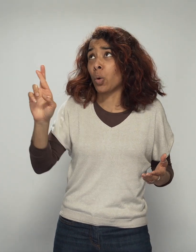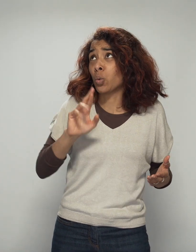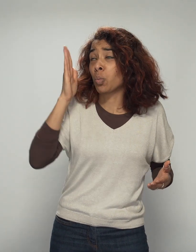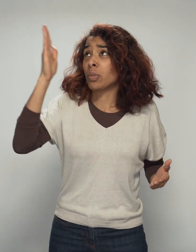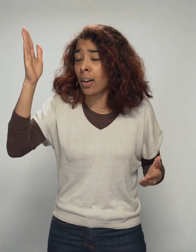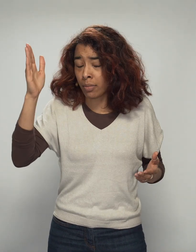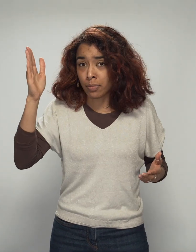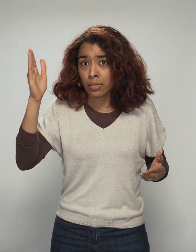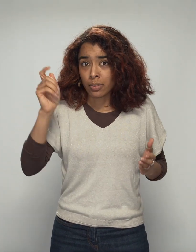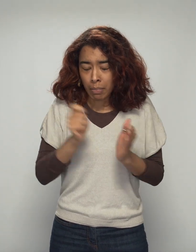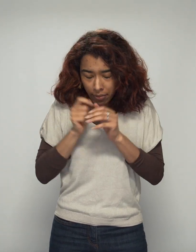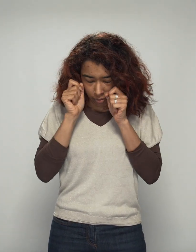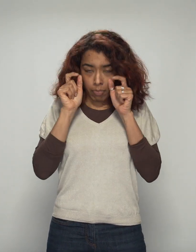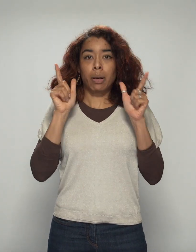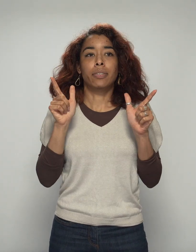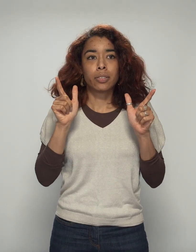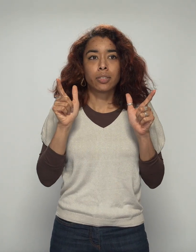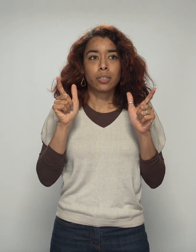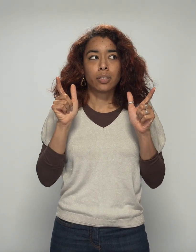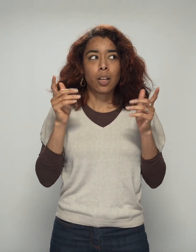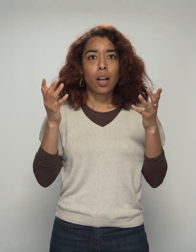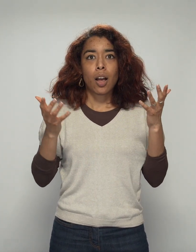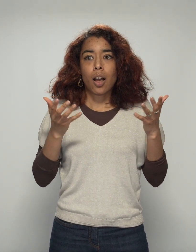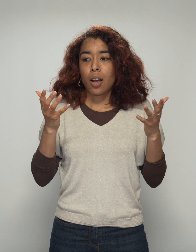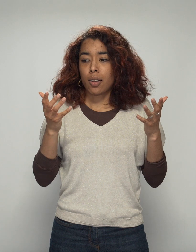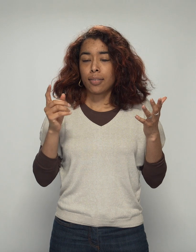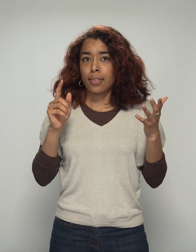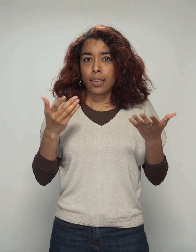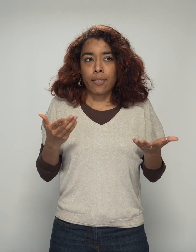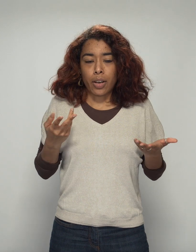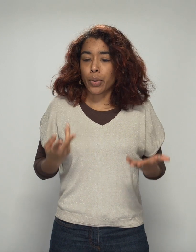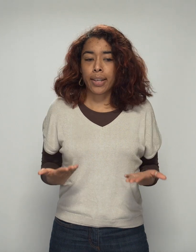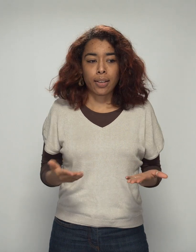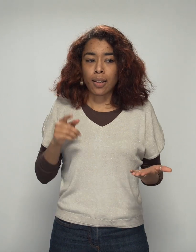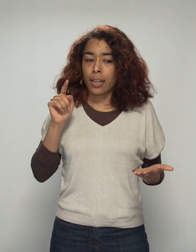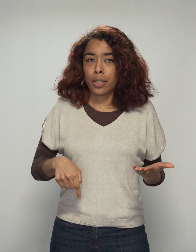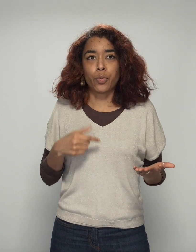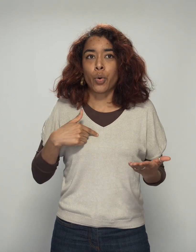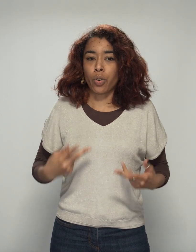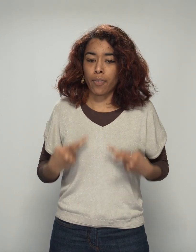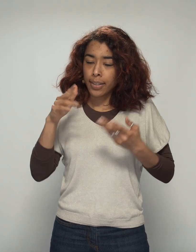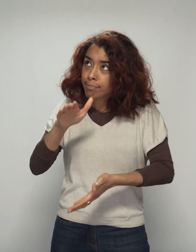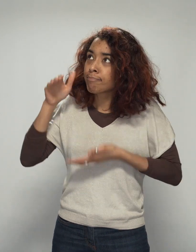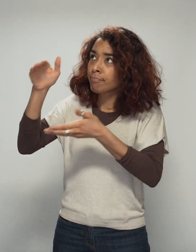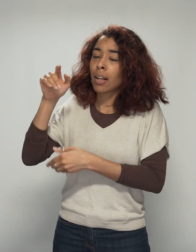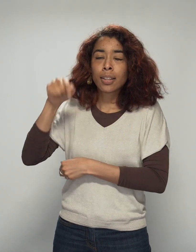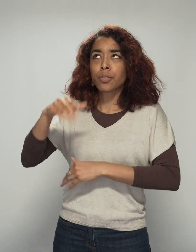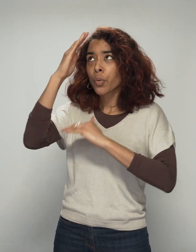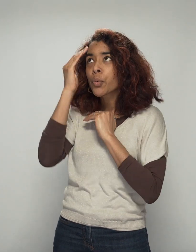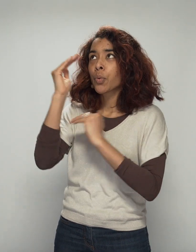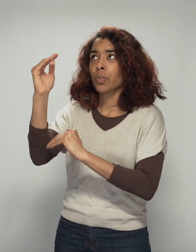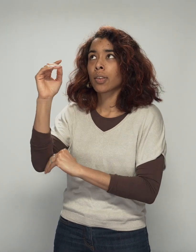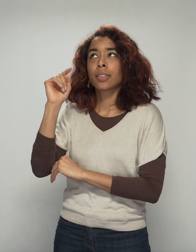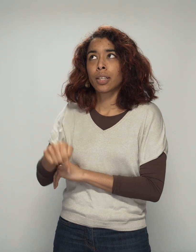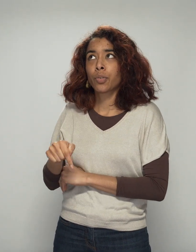avec lui. Et là, je me suis réveillée les 2 fois et j'ai dit « Ok, Seigneur, là, maintenant, je dois te donner ma vie et je dois te